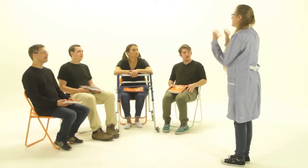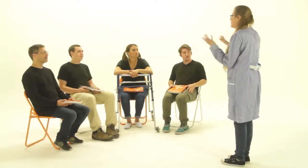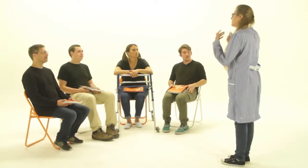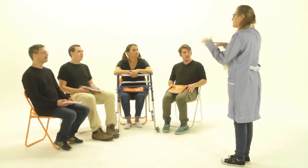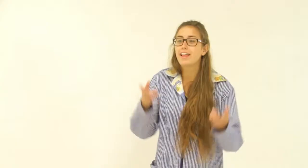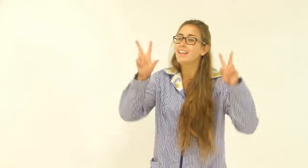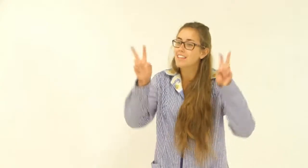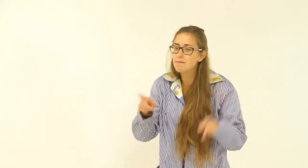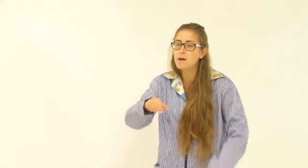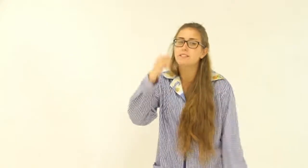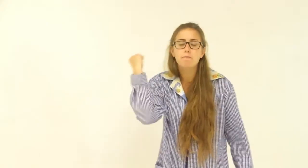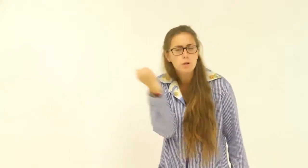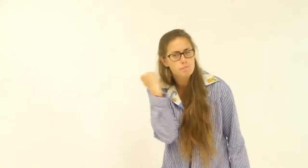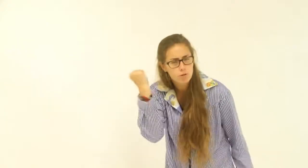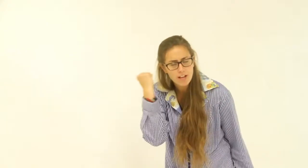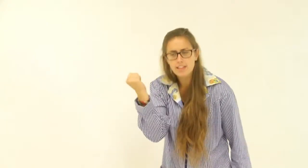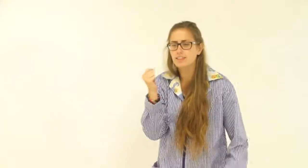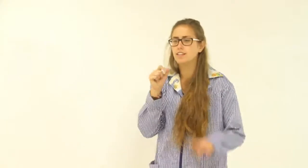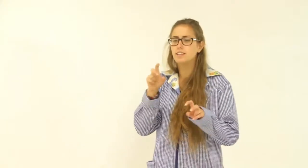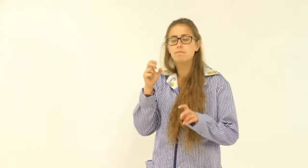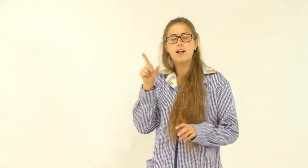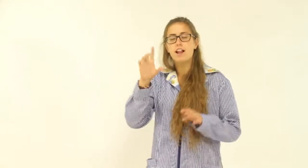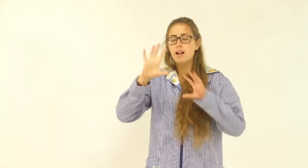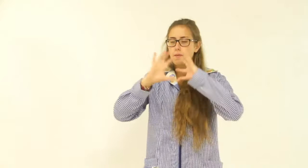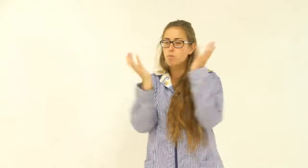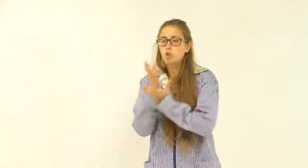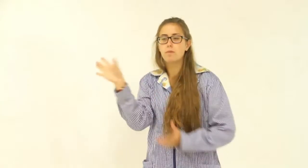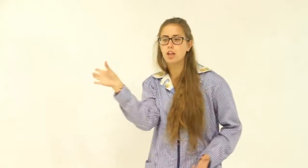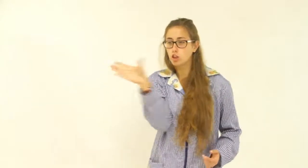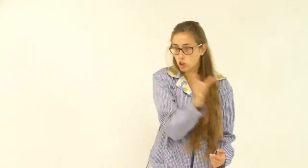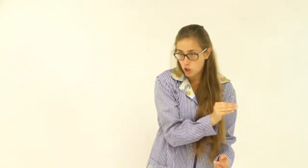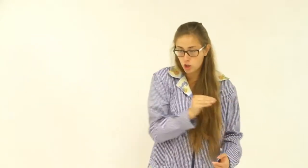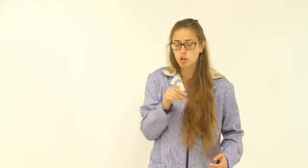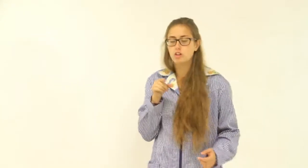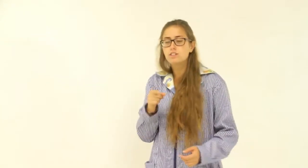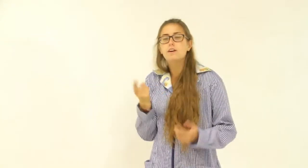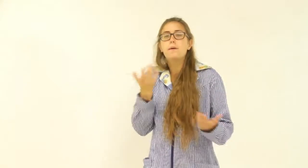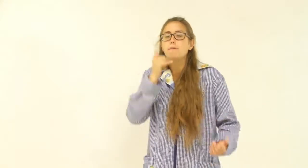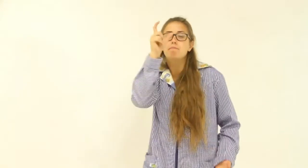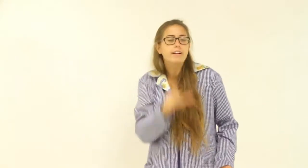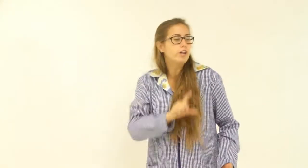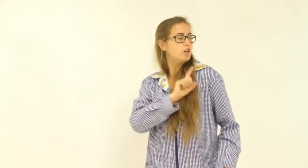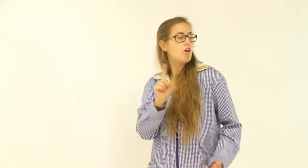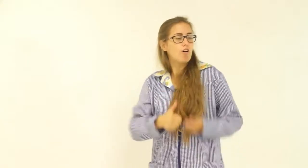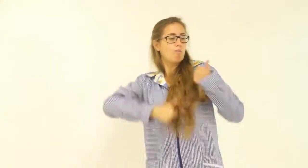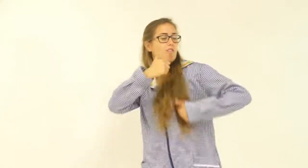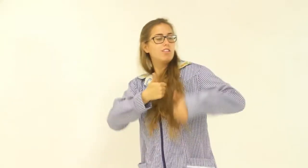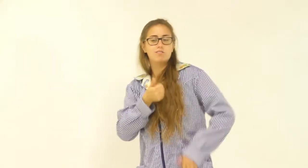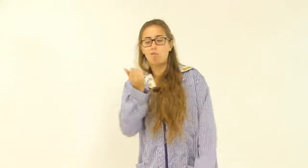Bueno, chicos, hoy vamos a hablar de un tema muy importante. Vamos a hablar de un mundo para todos. Un mundo donde las personas no tienen que competir,